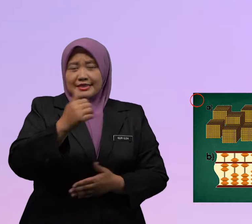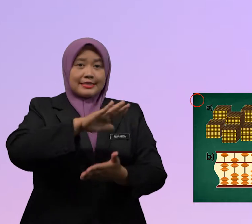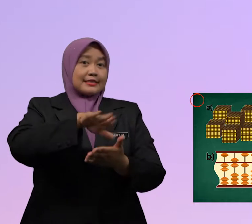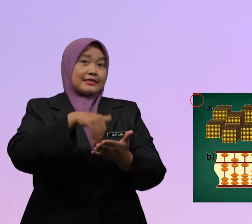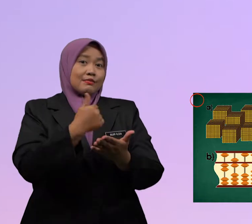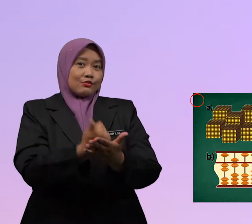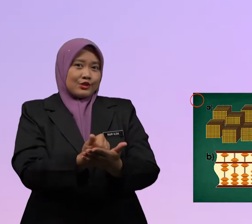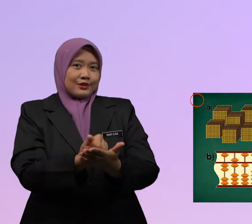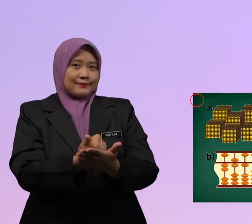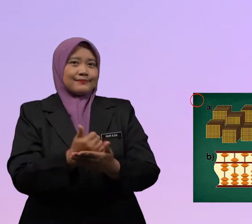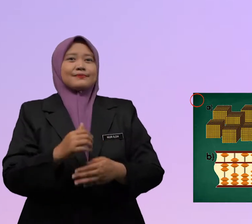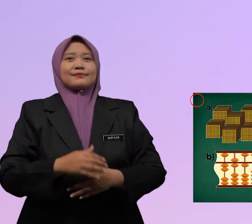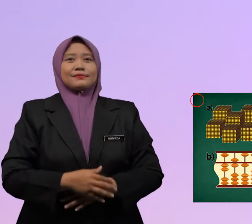Bagusnya semua.